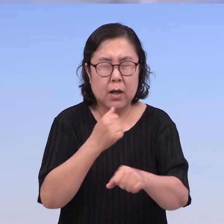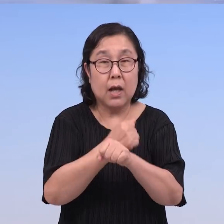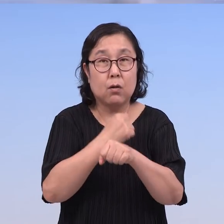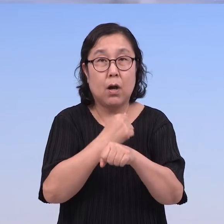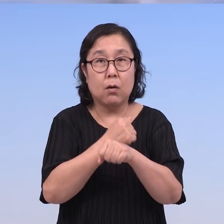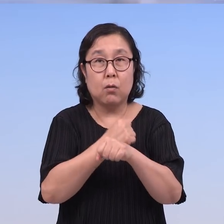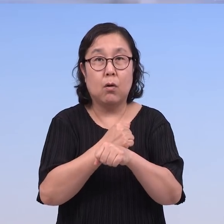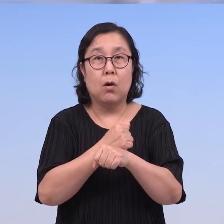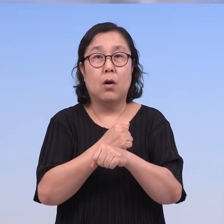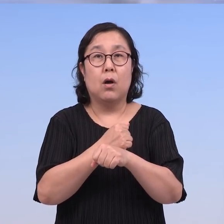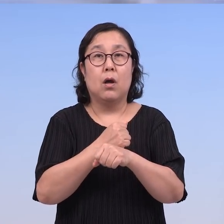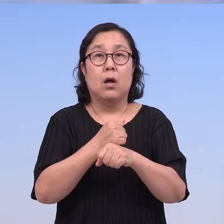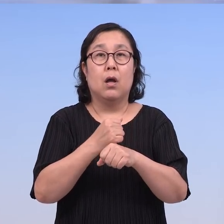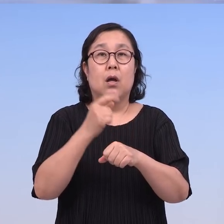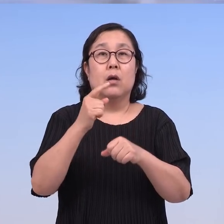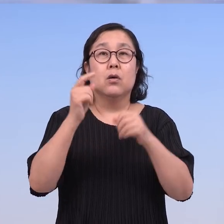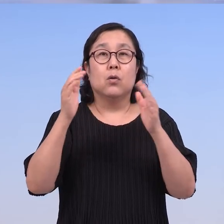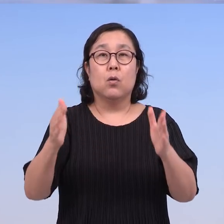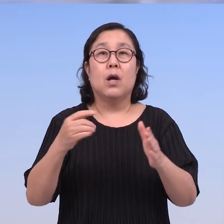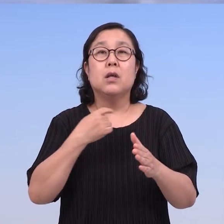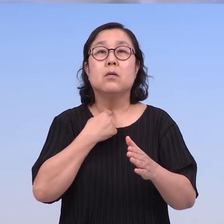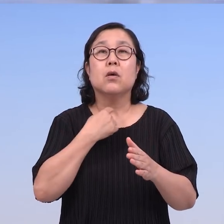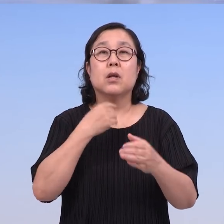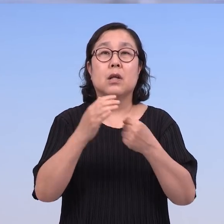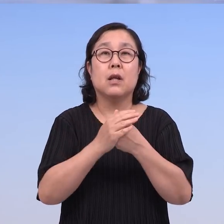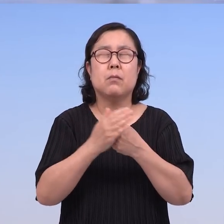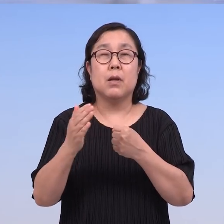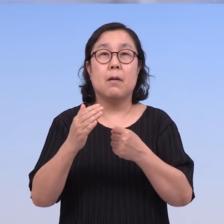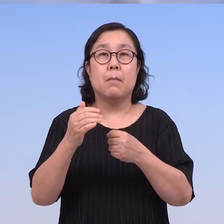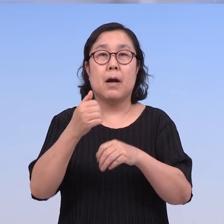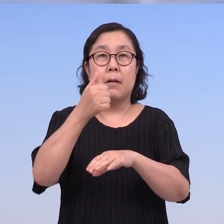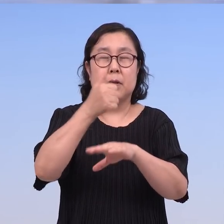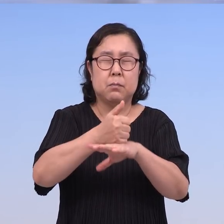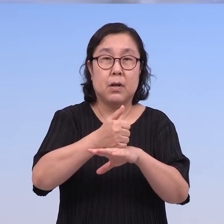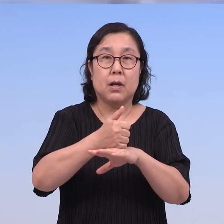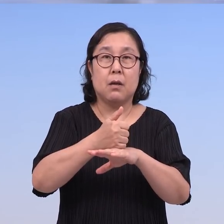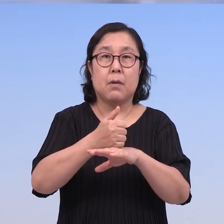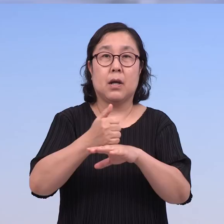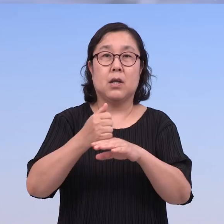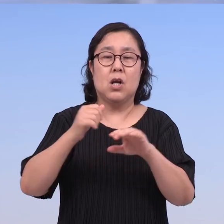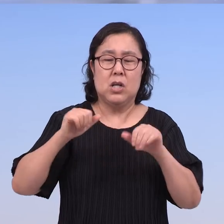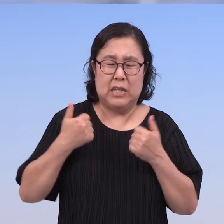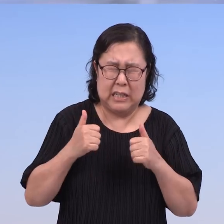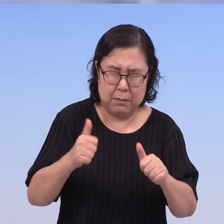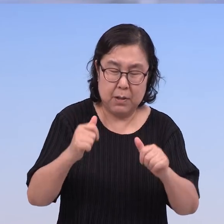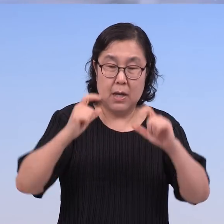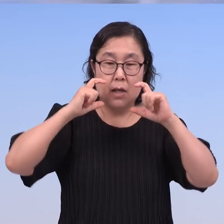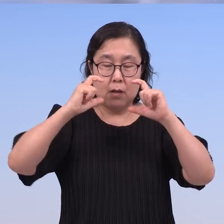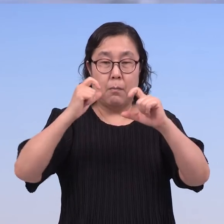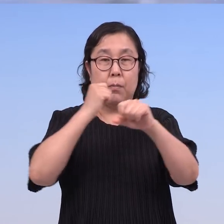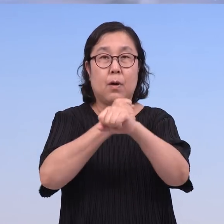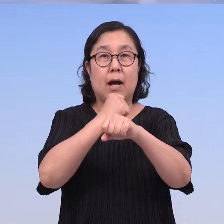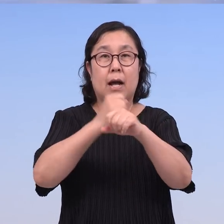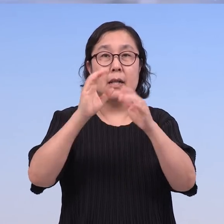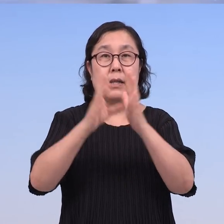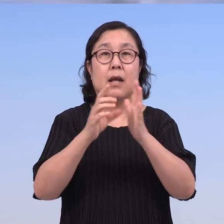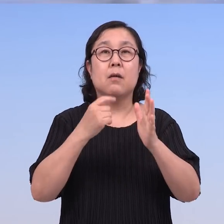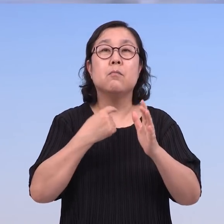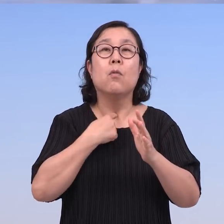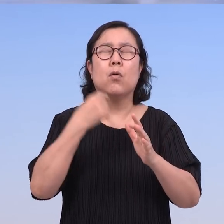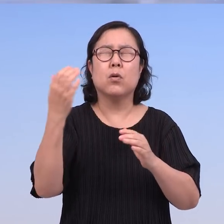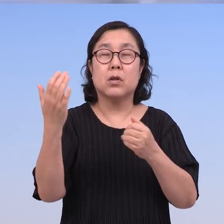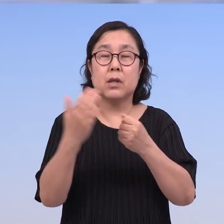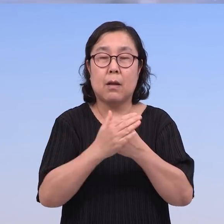많이 했죠. 그리고는 사실은 그동안 이 성대 때문에 마지막에 막 피치를 가하면서 이렇게 선포해야 될